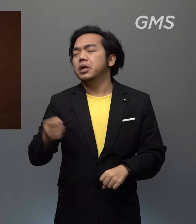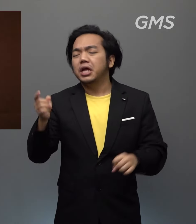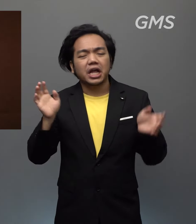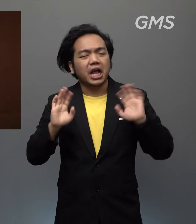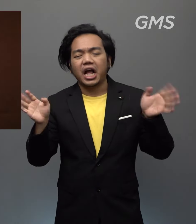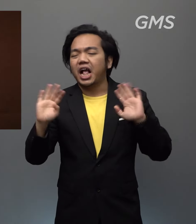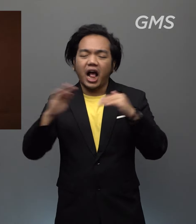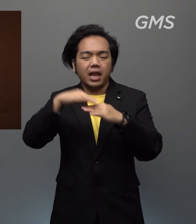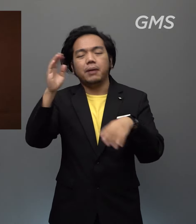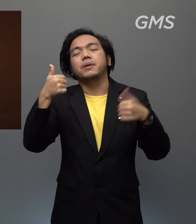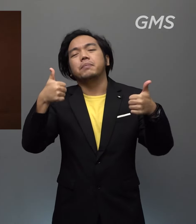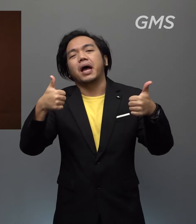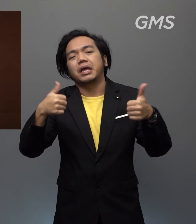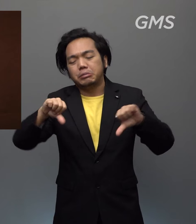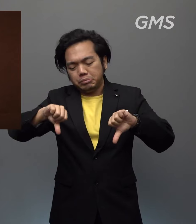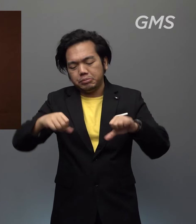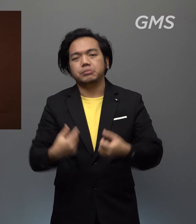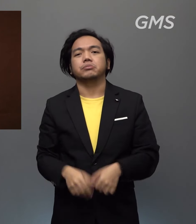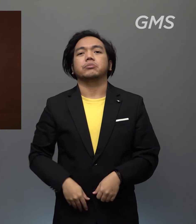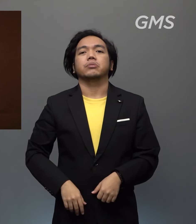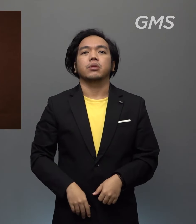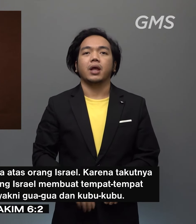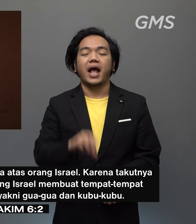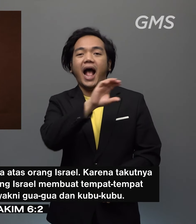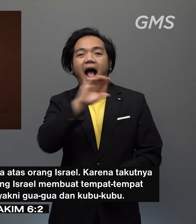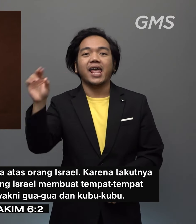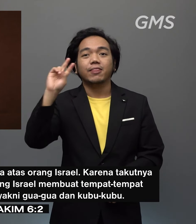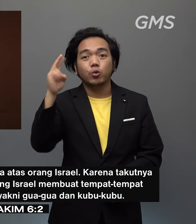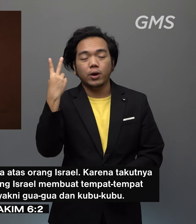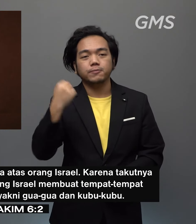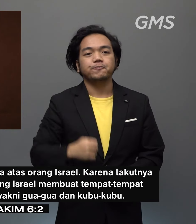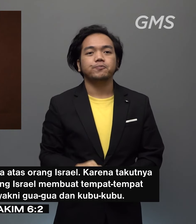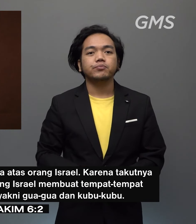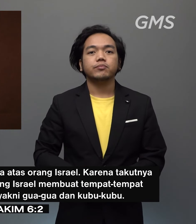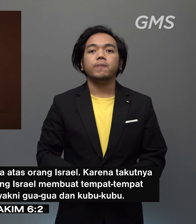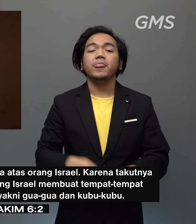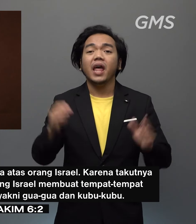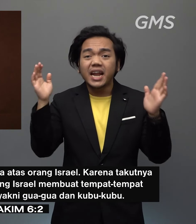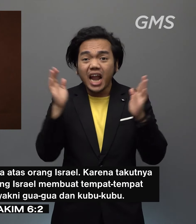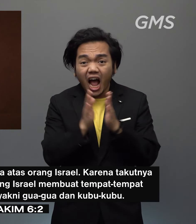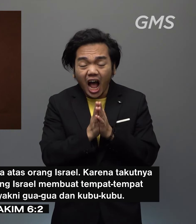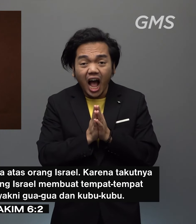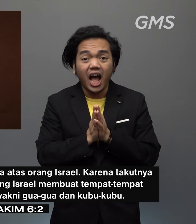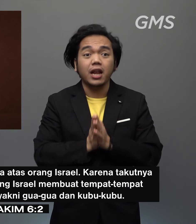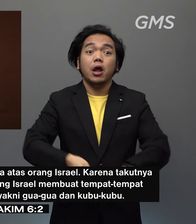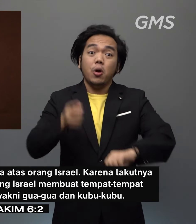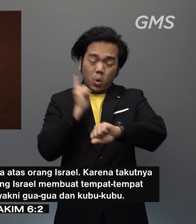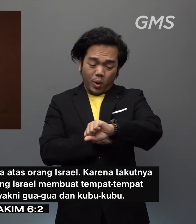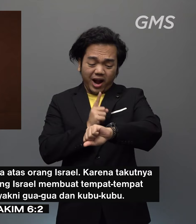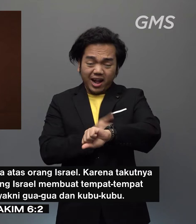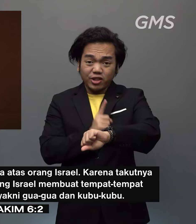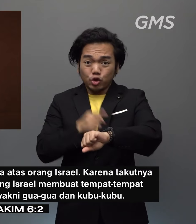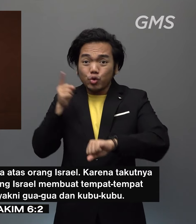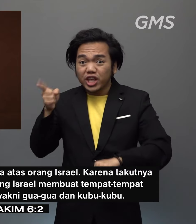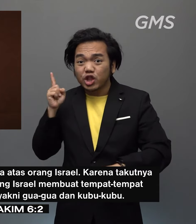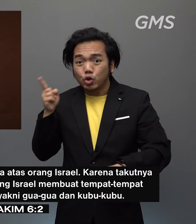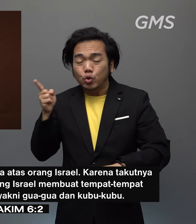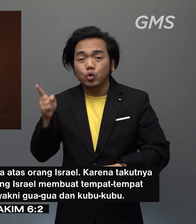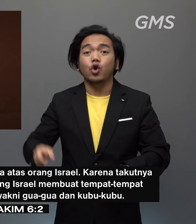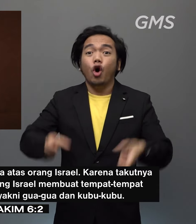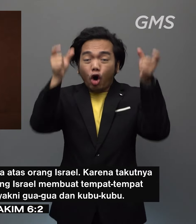di dalam ayat yang kedua, firman Tuhan katakan, dan selama itu orang Midian berkuasa atas